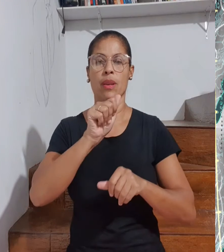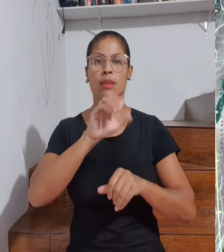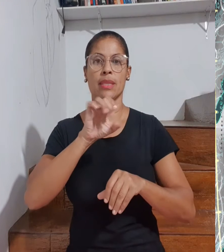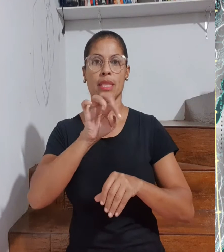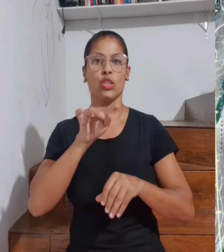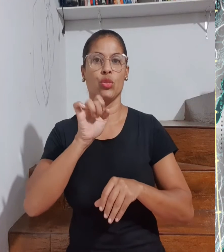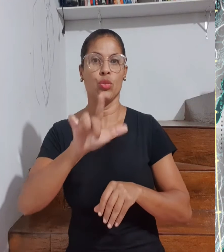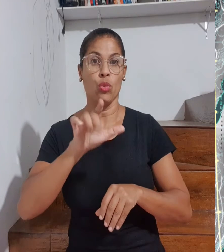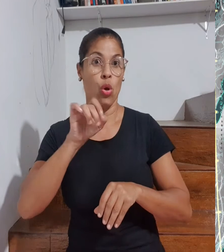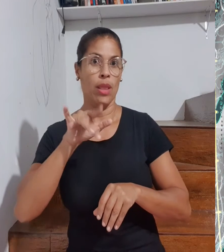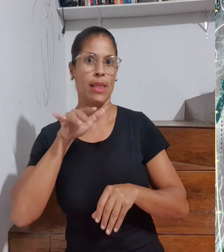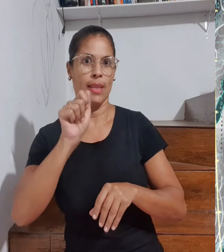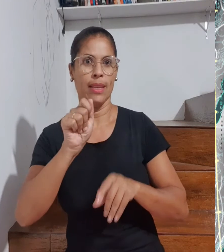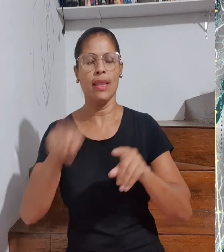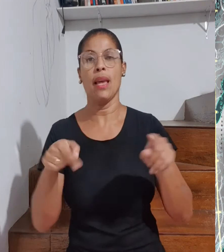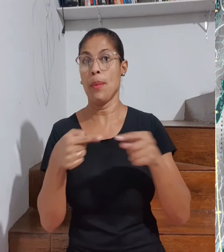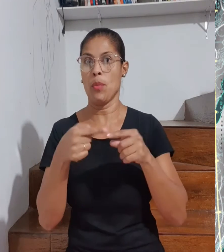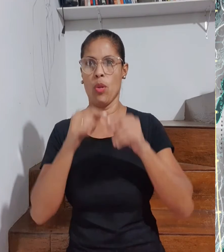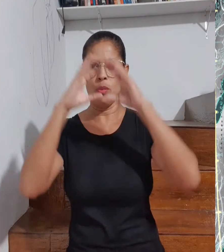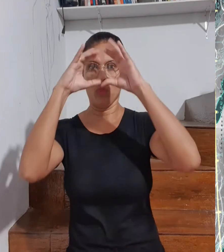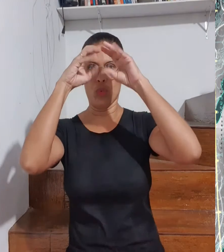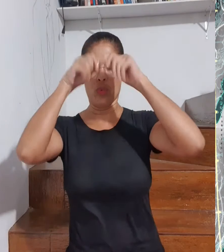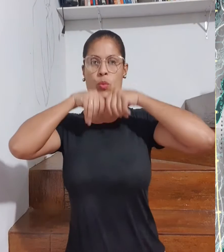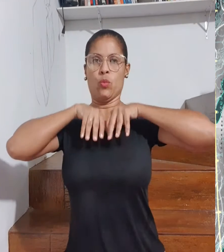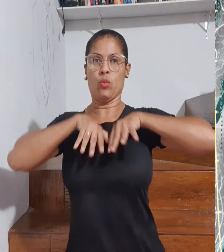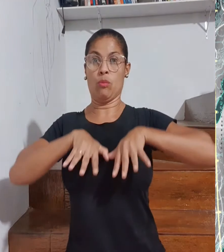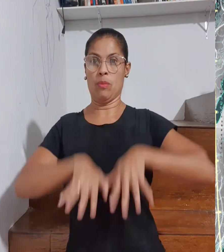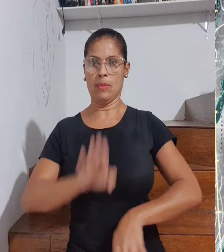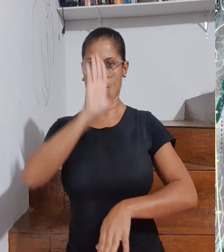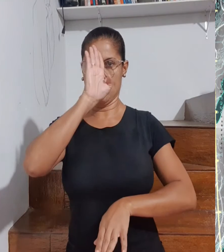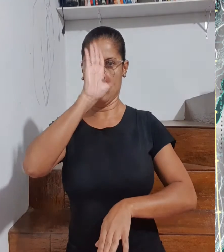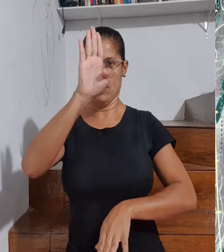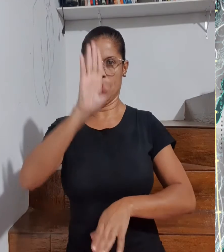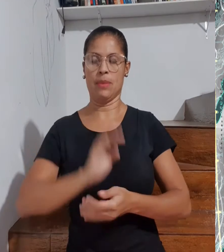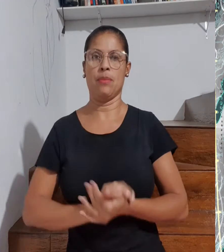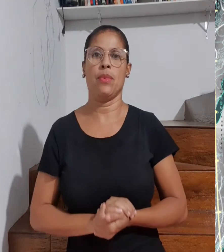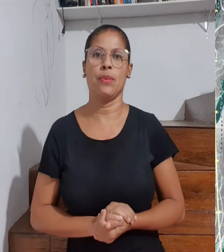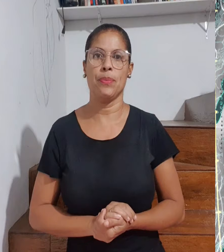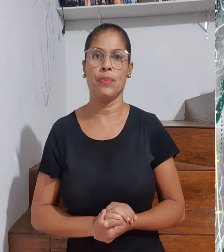o neurotransmissor por excelência do sistema nervoso parasimpático.